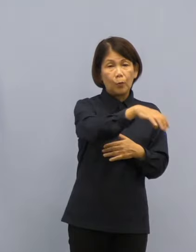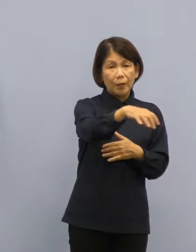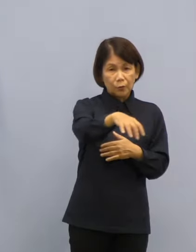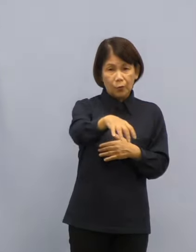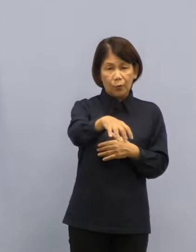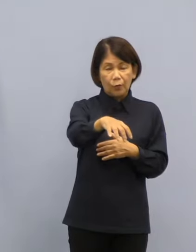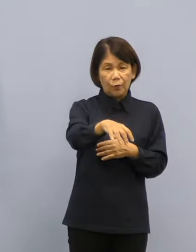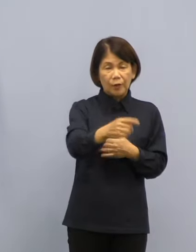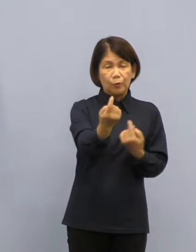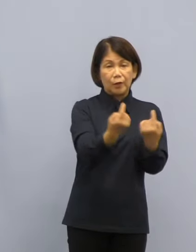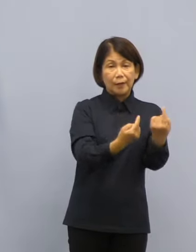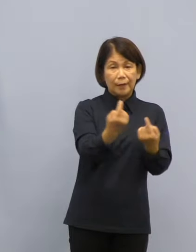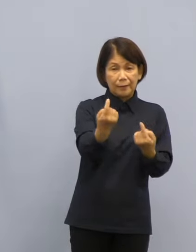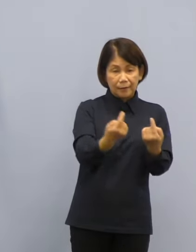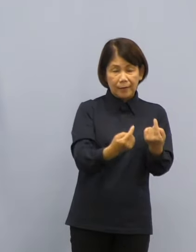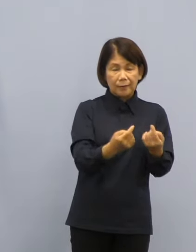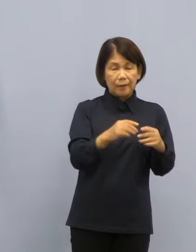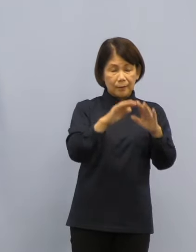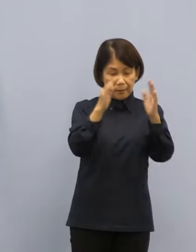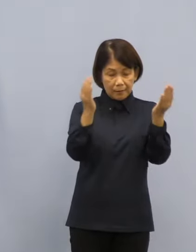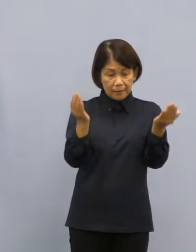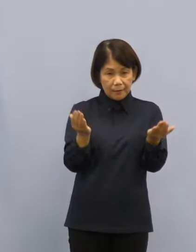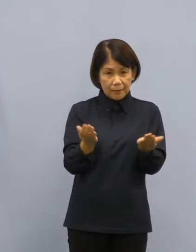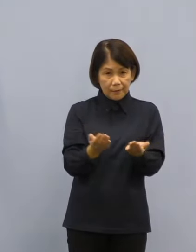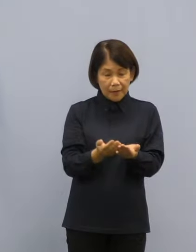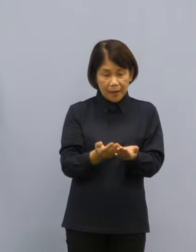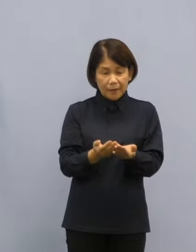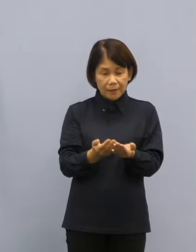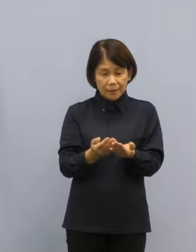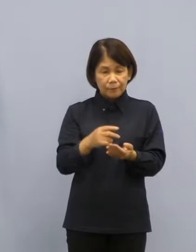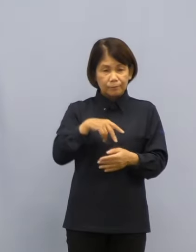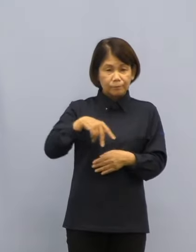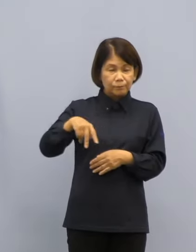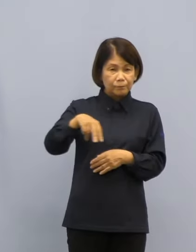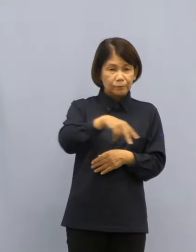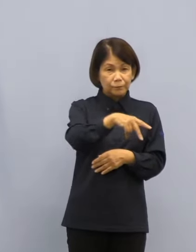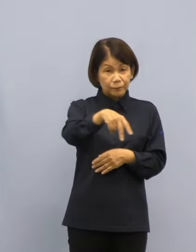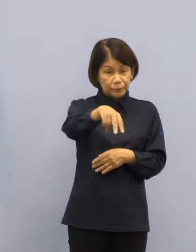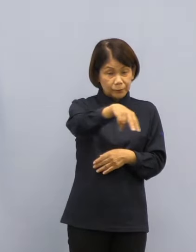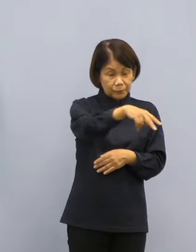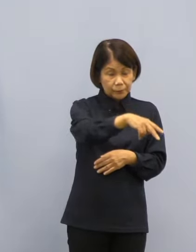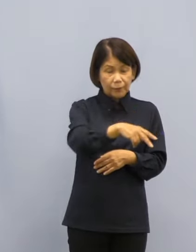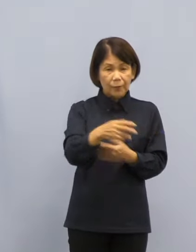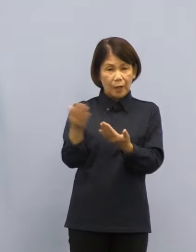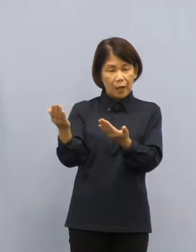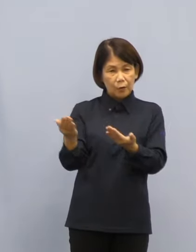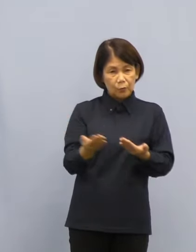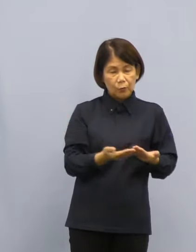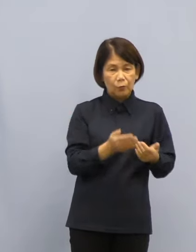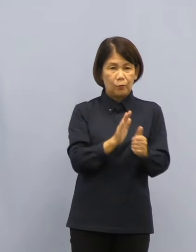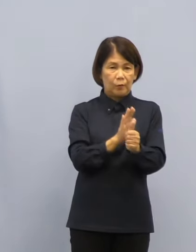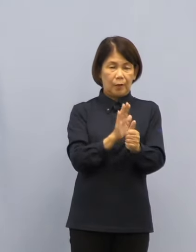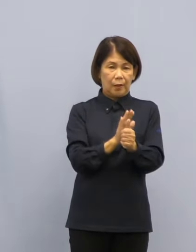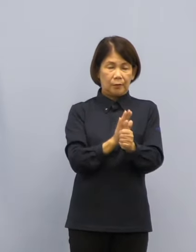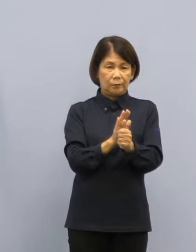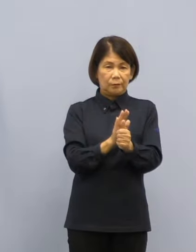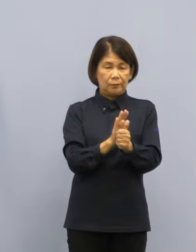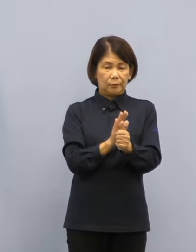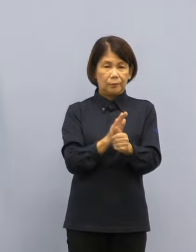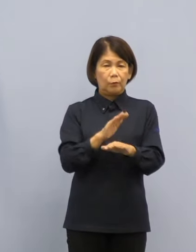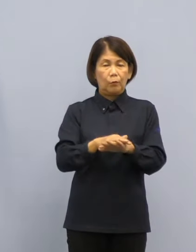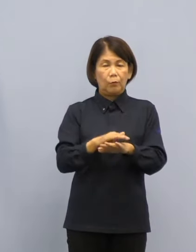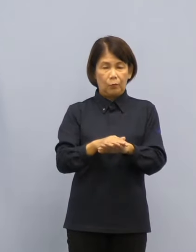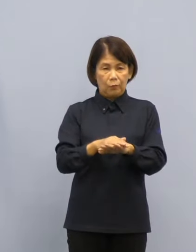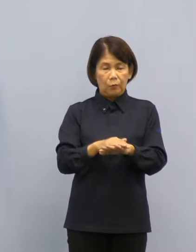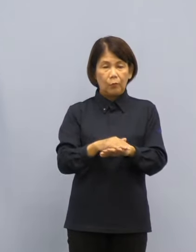って受け皿としてですねおもてなしをするかというのは常に取り組まなくちゃいけないことだと思いますのでそれは市